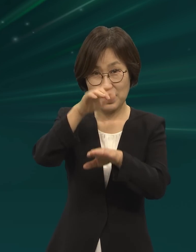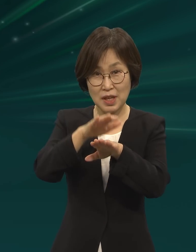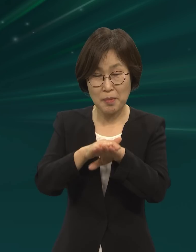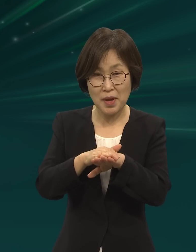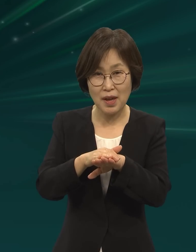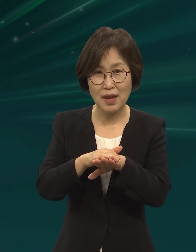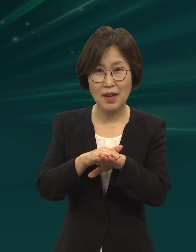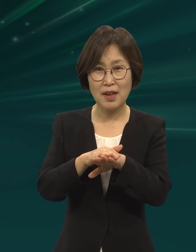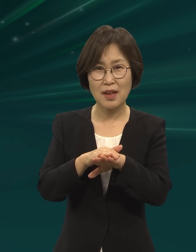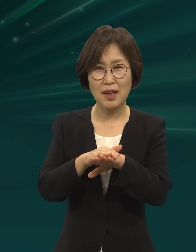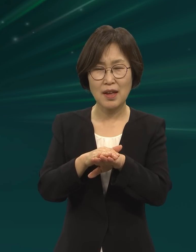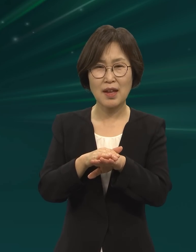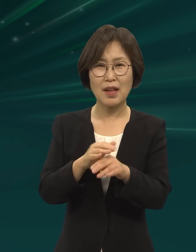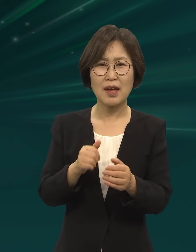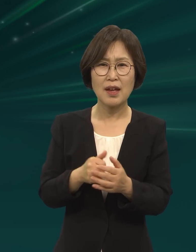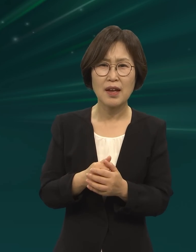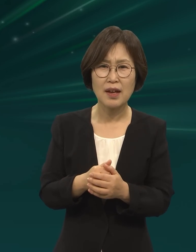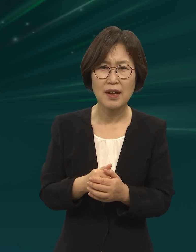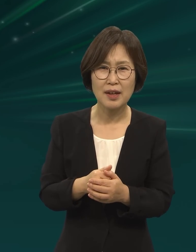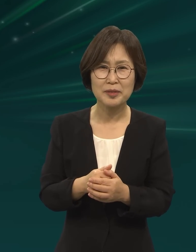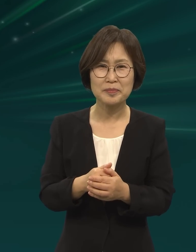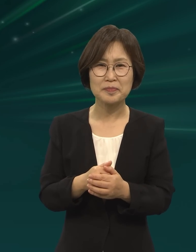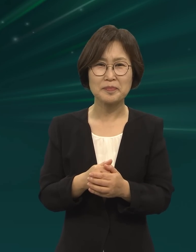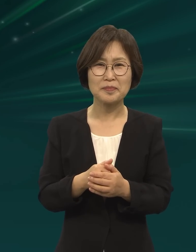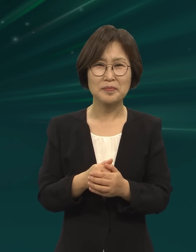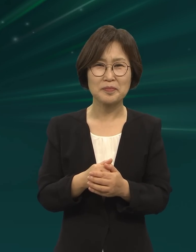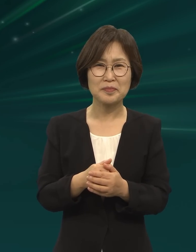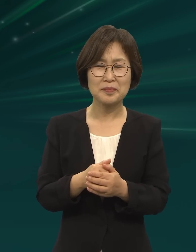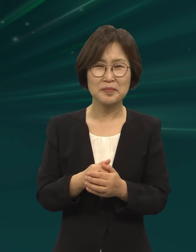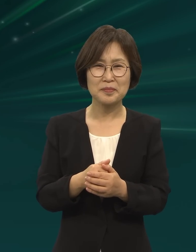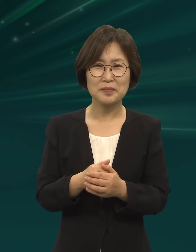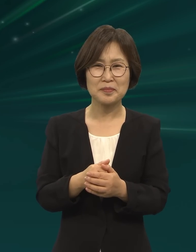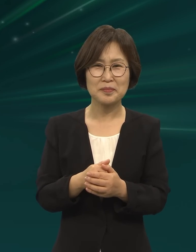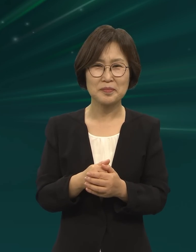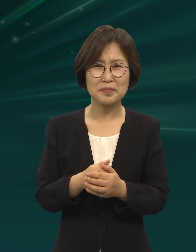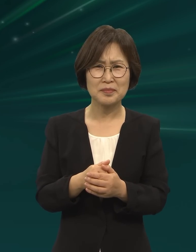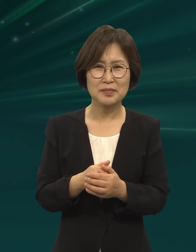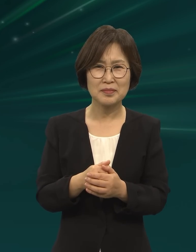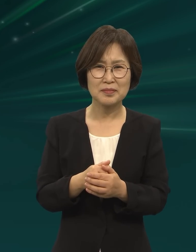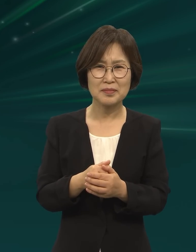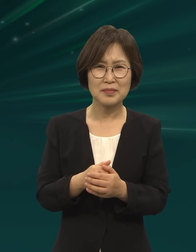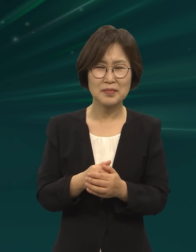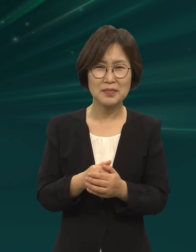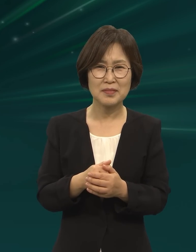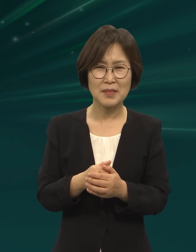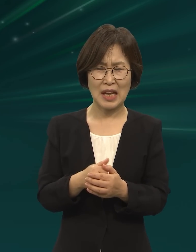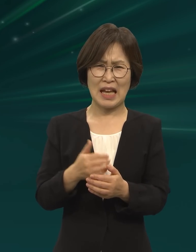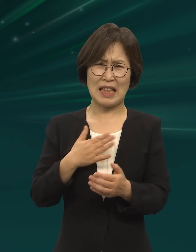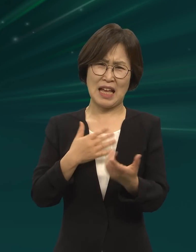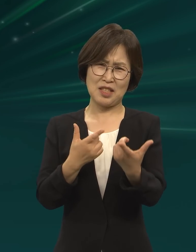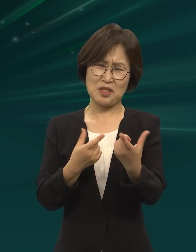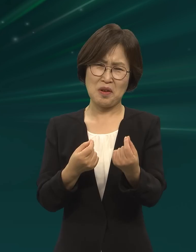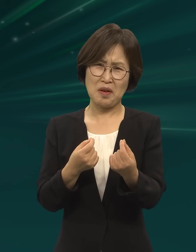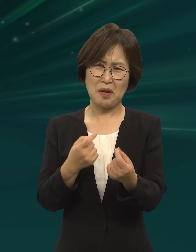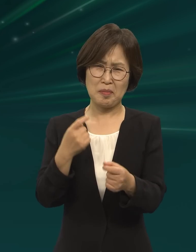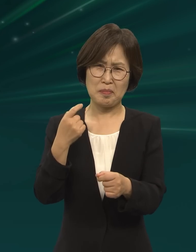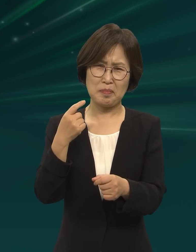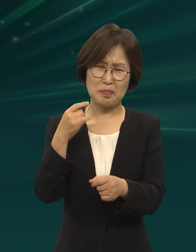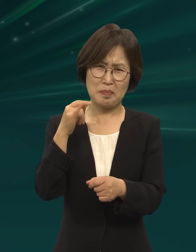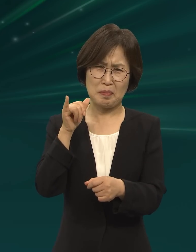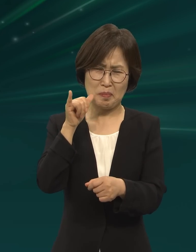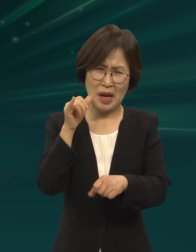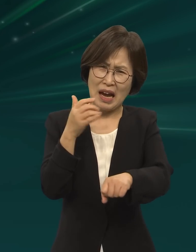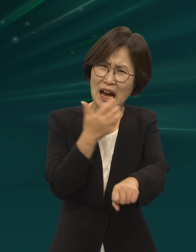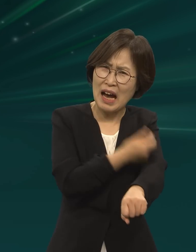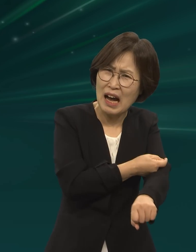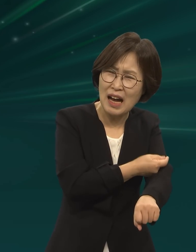청년들이 그래서 가서 이제 청년들과 함께, 왜냐하면 청년들이 저 같은 마약 먹었던 청년들이고, 나쁜 길로